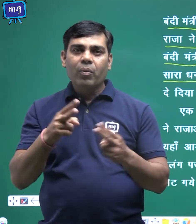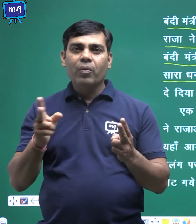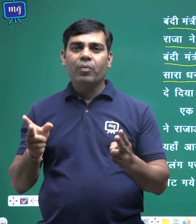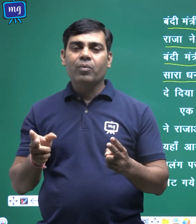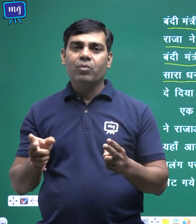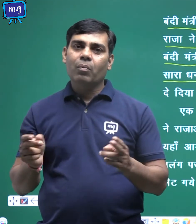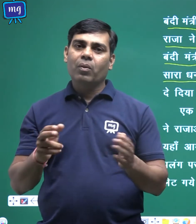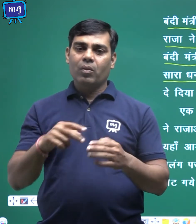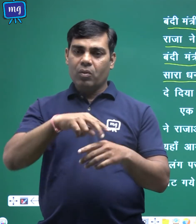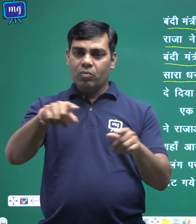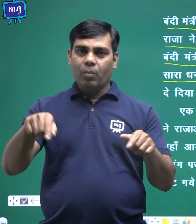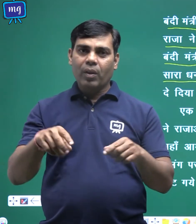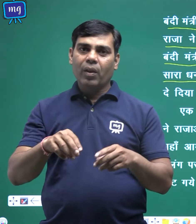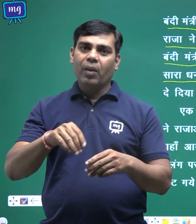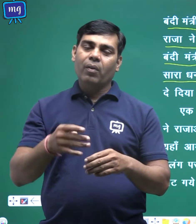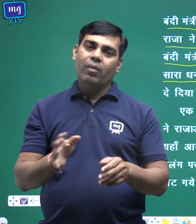संपत्ति,